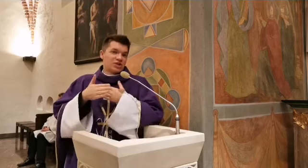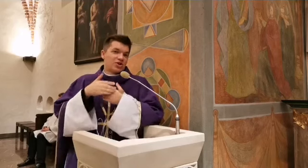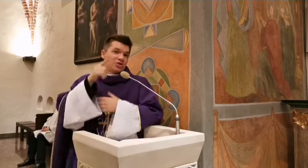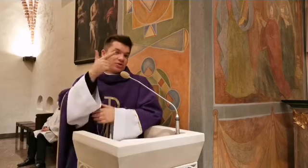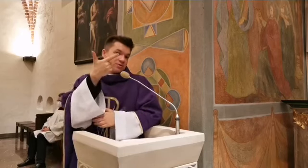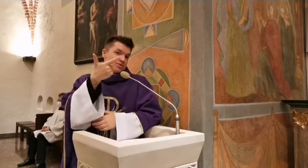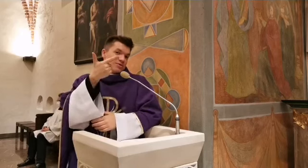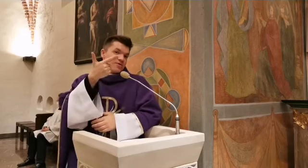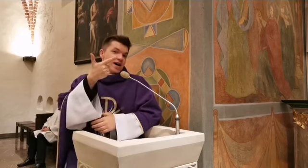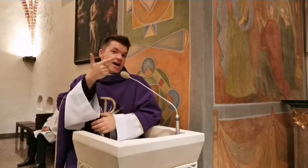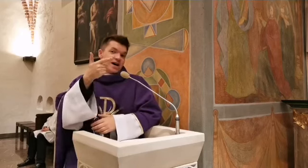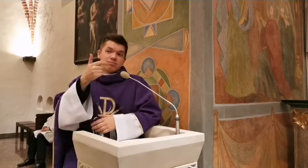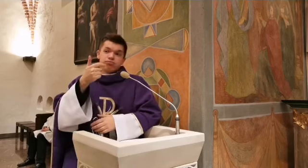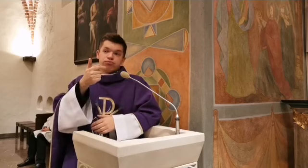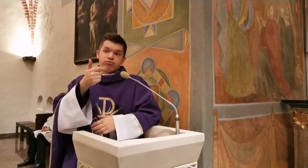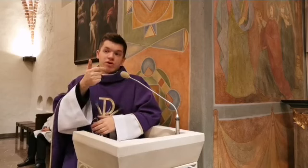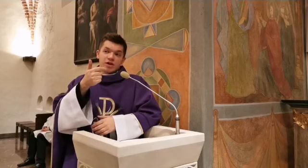Blisko